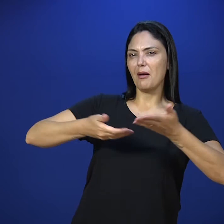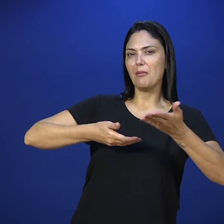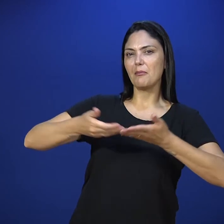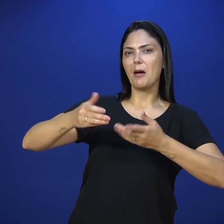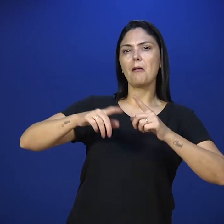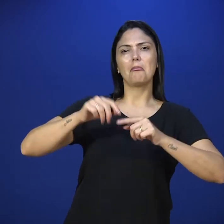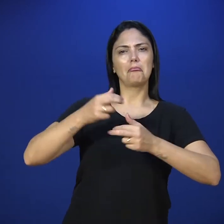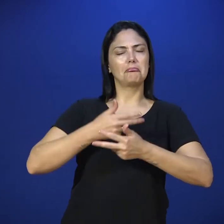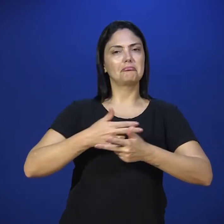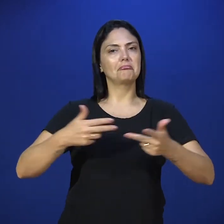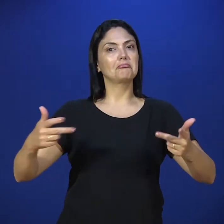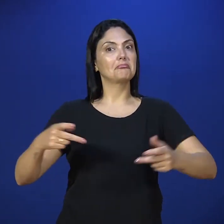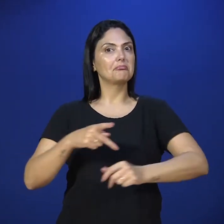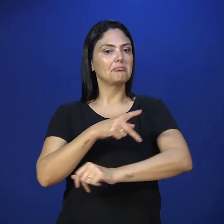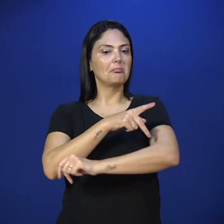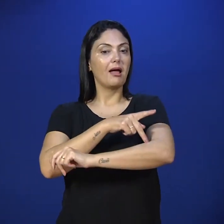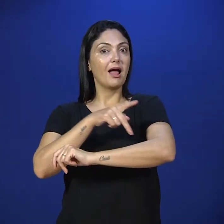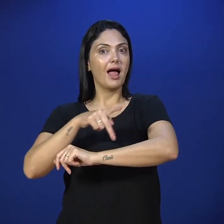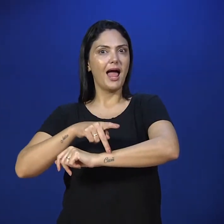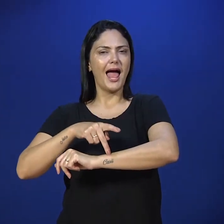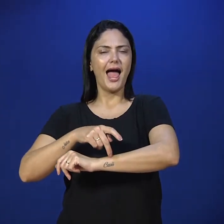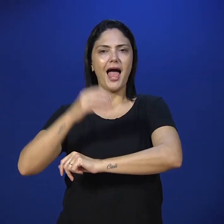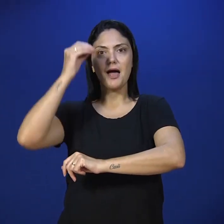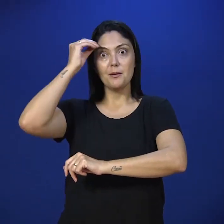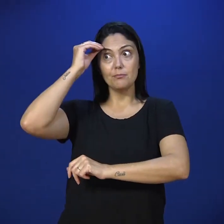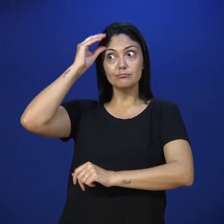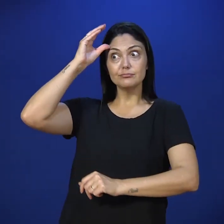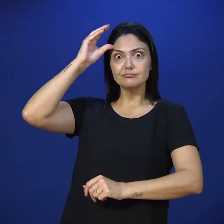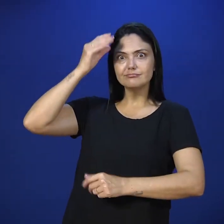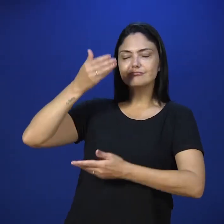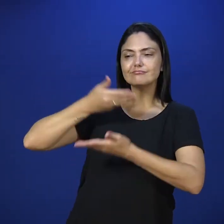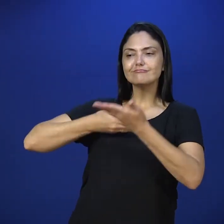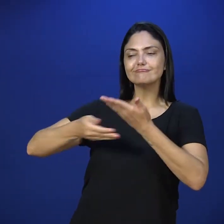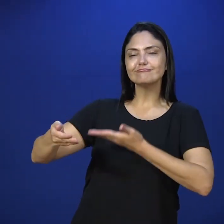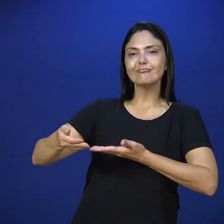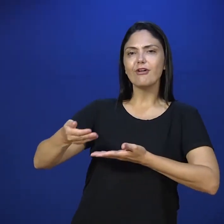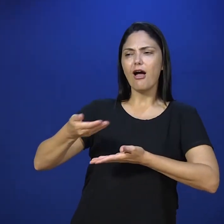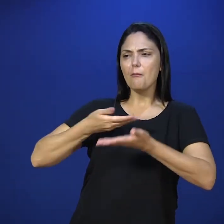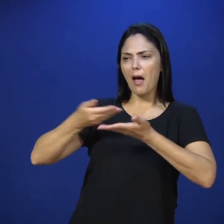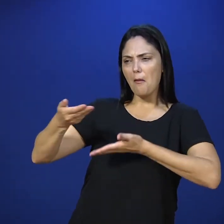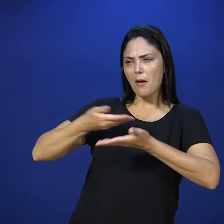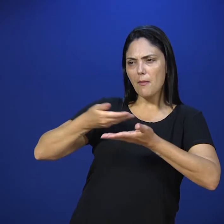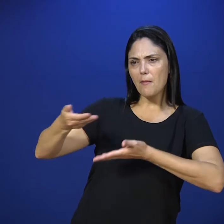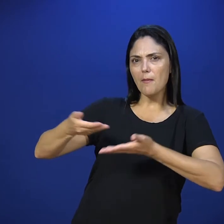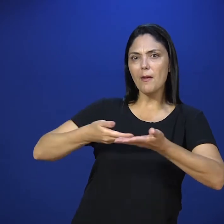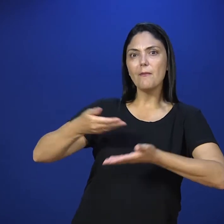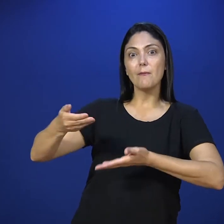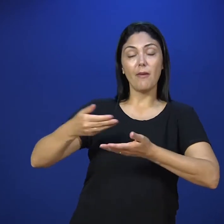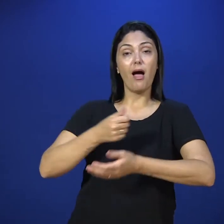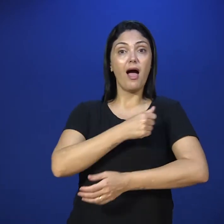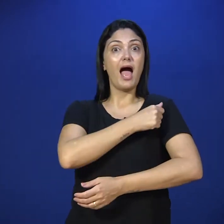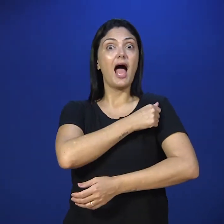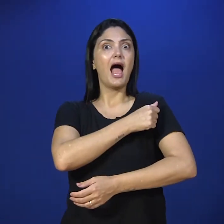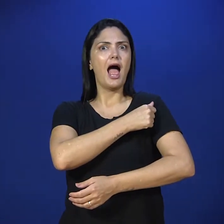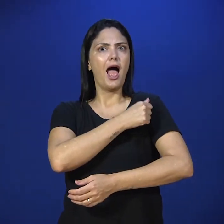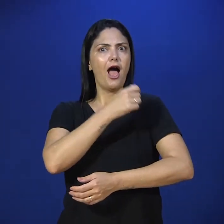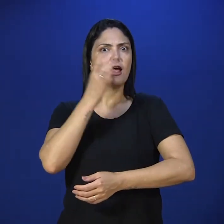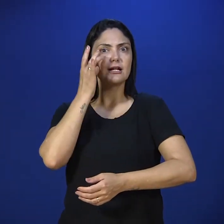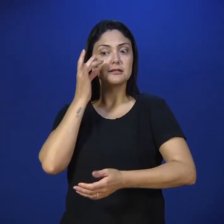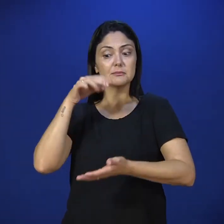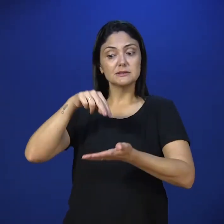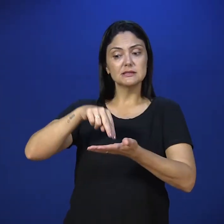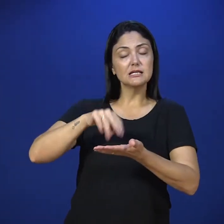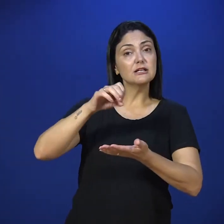instrumentos pedagógicos de conhecimento e interação com o aluno, aplicando os modelos presencial ou